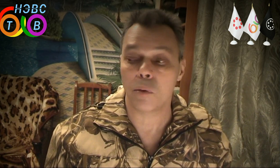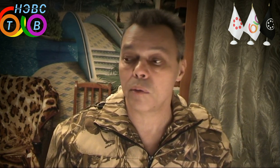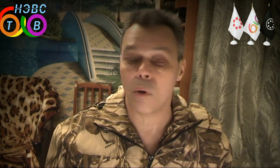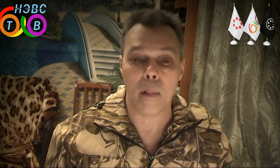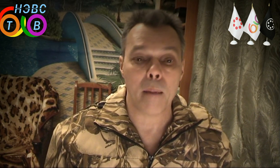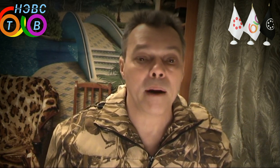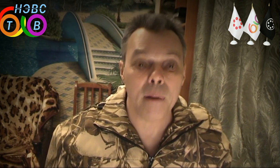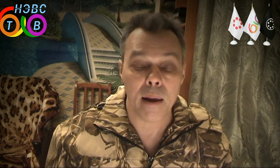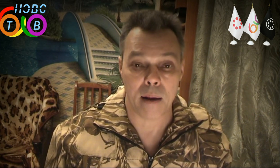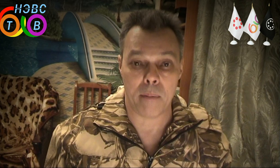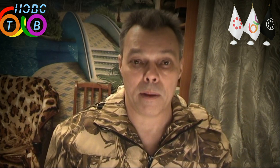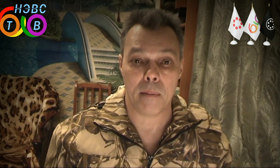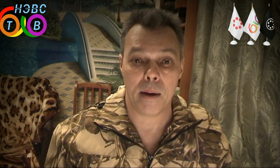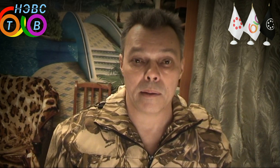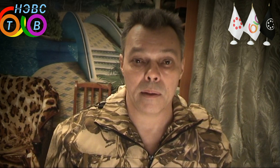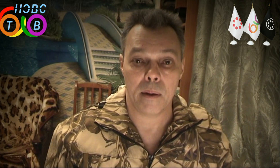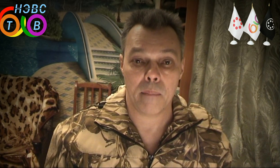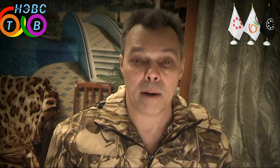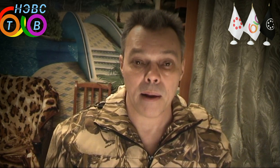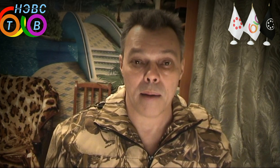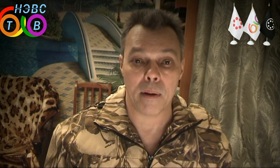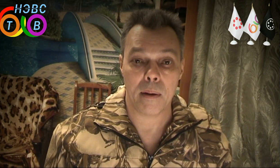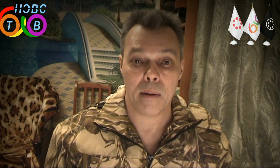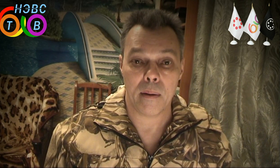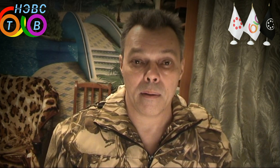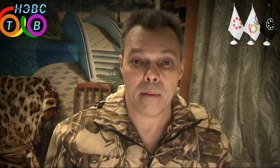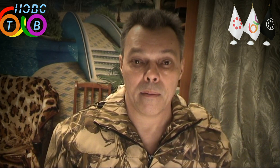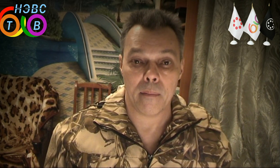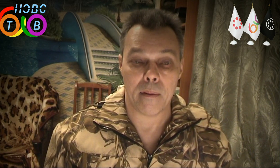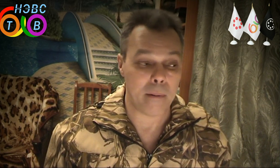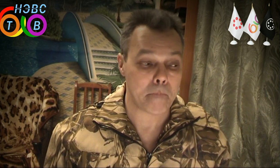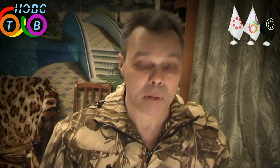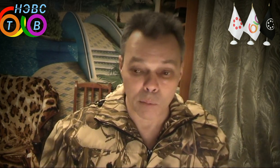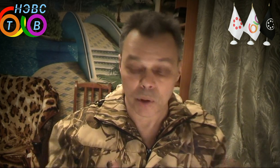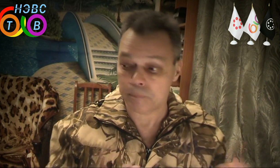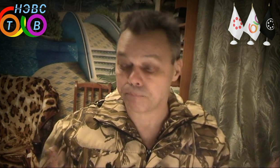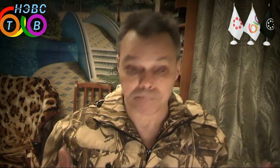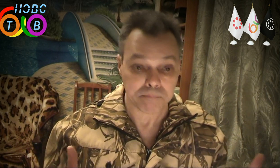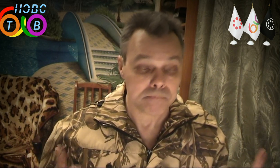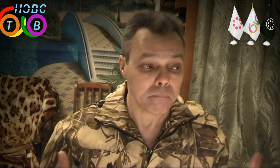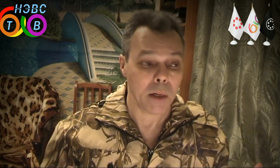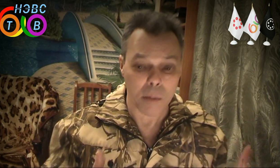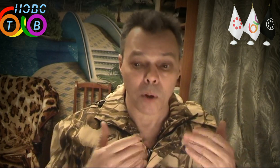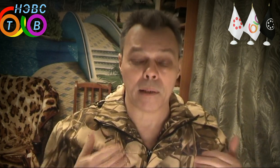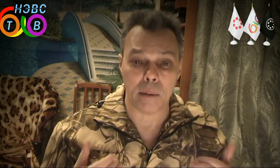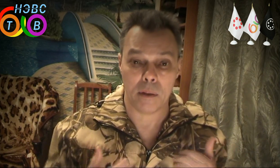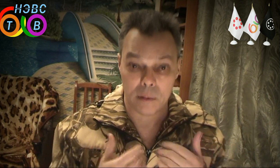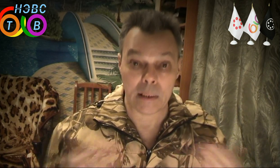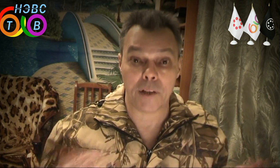у него проблемы, понимаете? Проблемы. Потому что ребенок